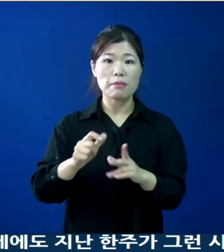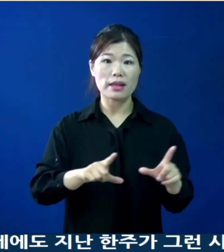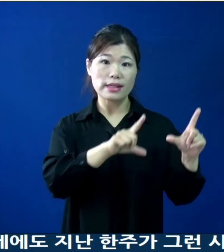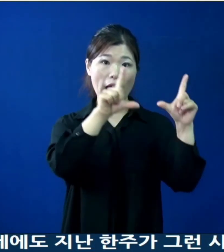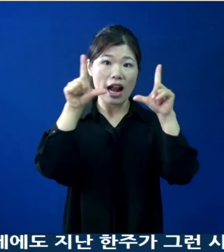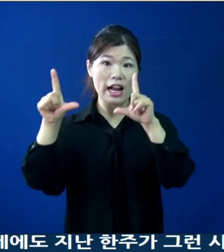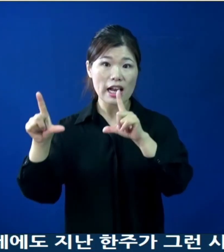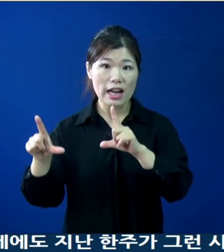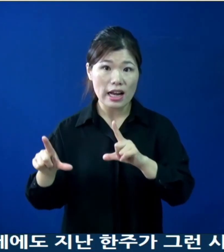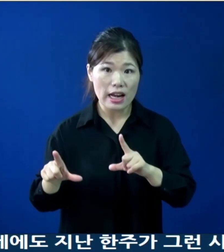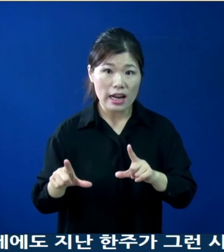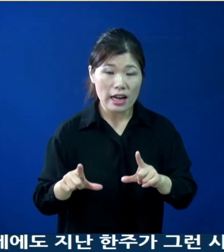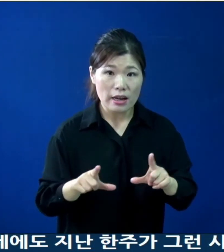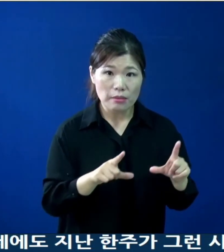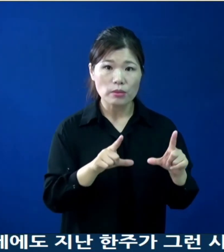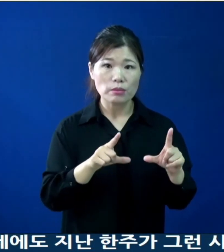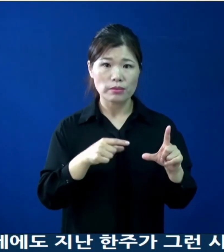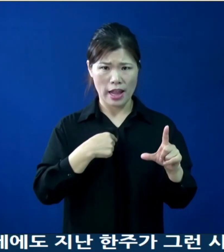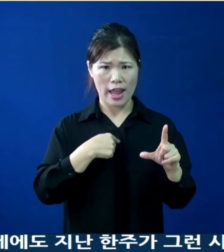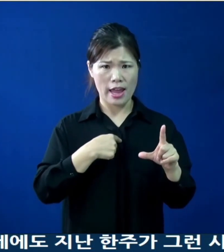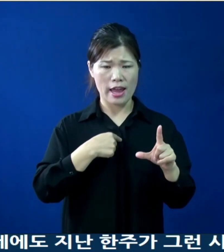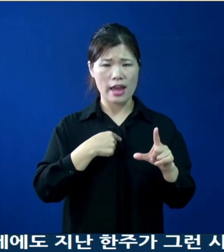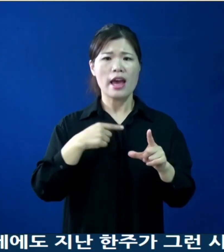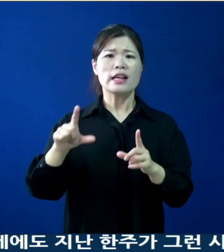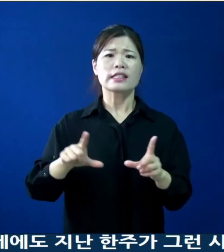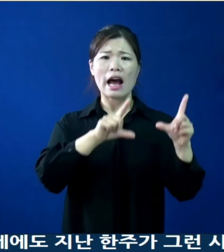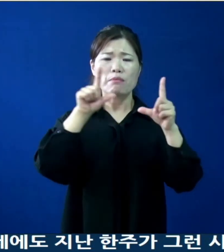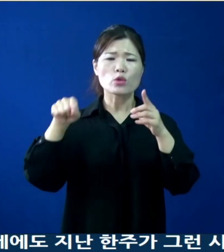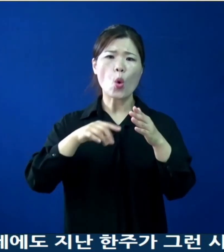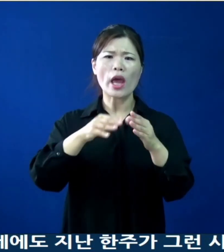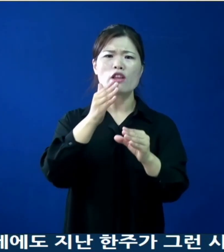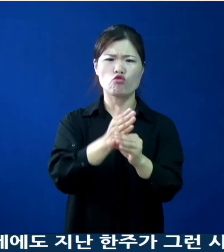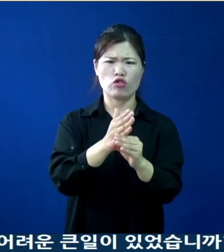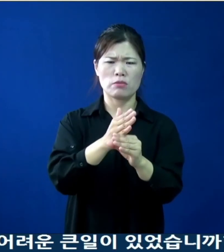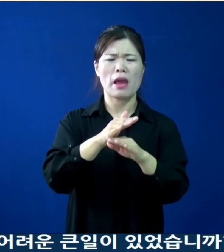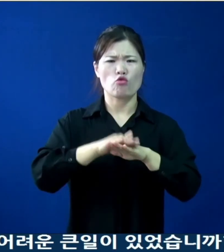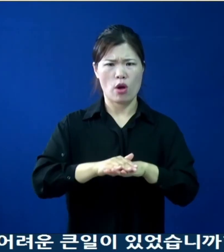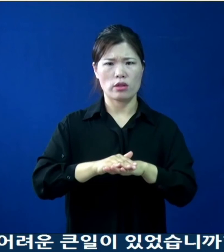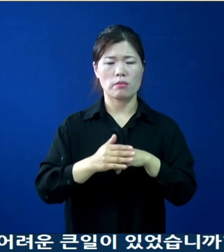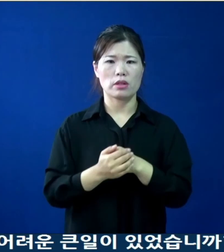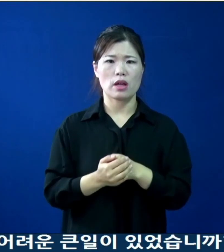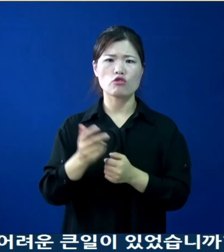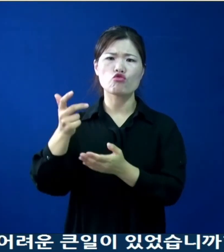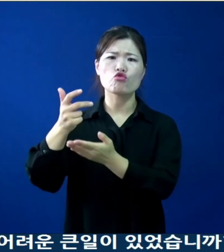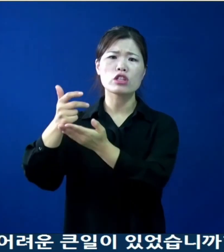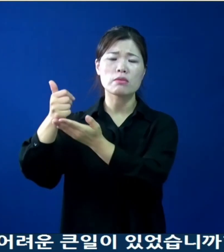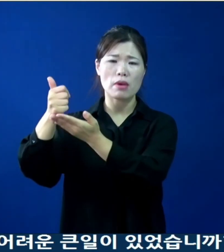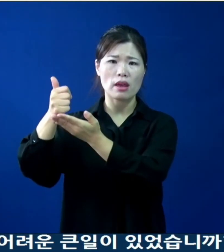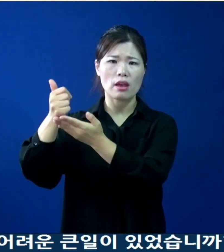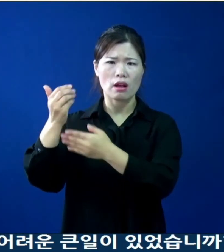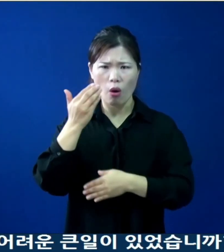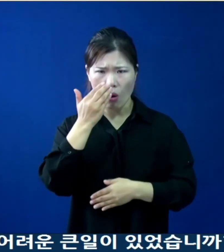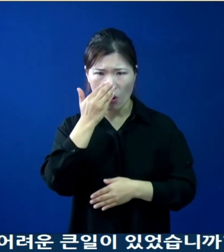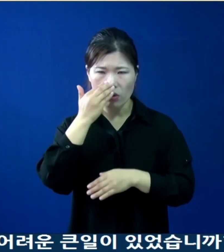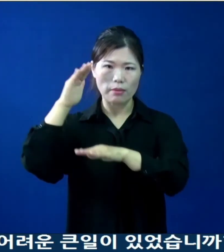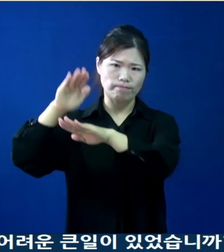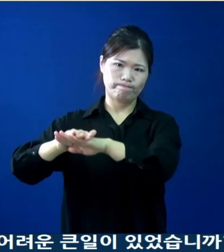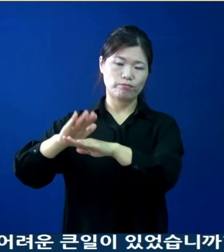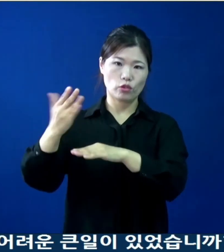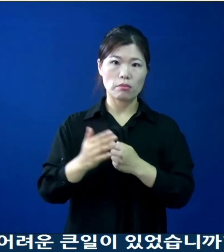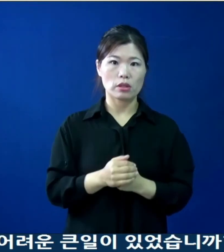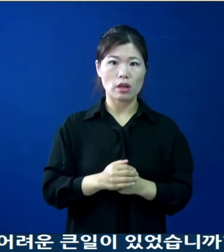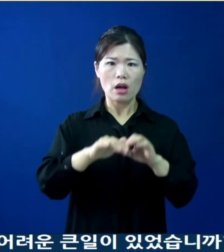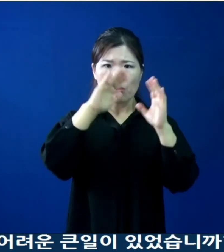두어라는 겁니다. 거룩함, 그의 거룩함 앞에 나가는 것이 모든 큰